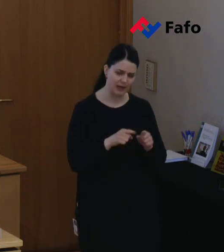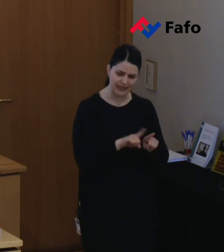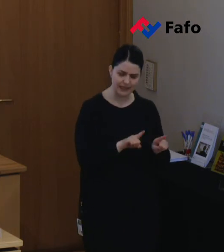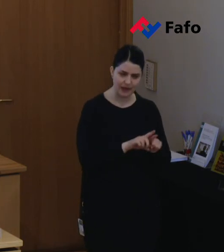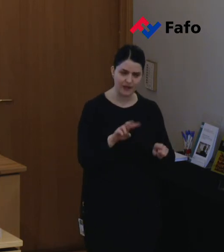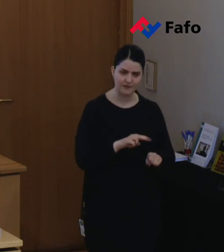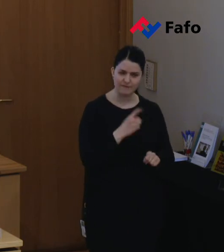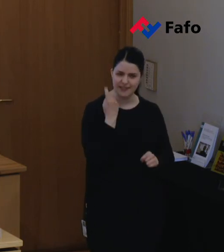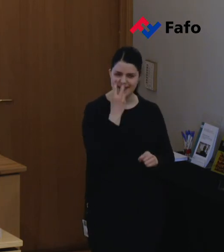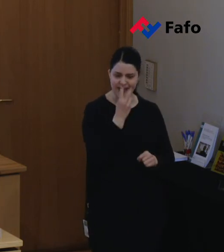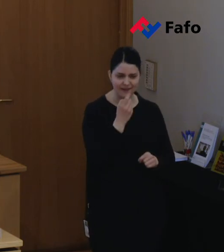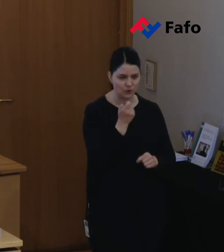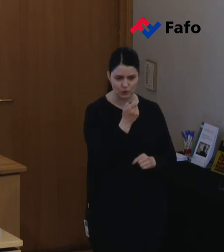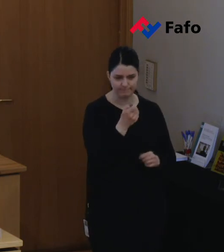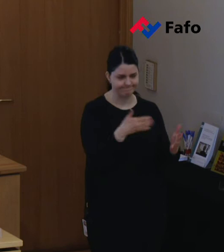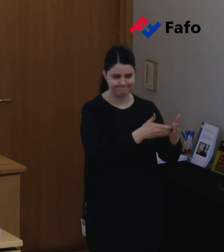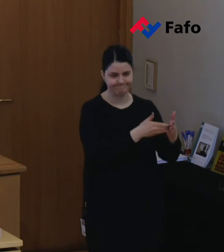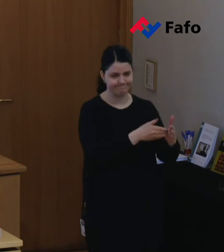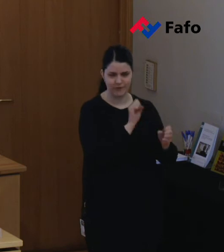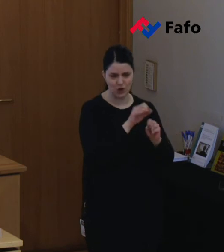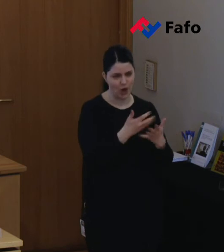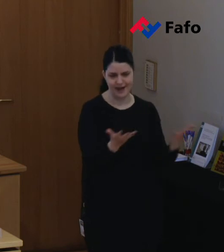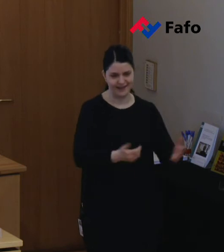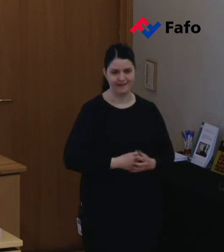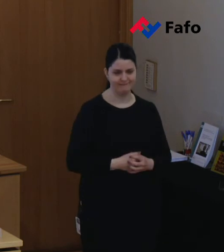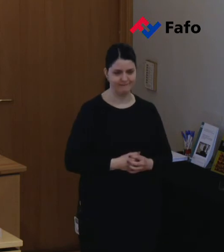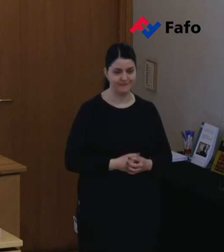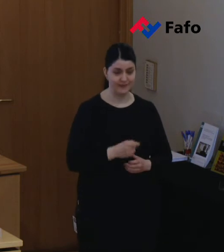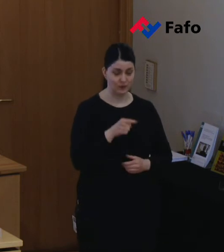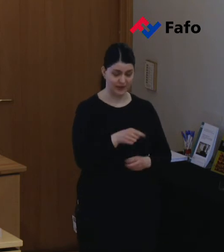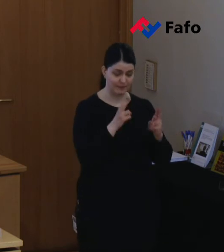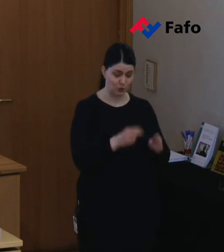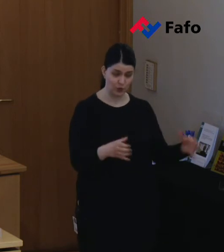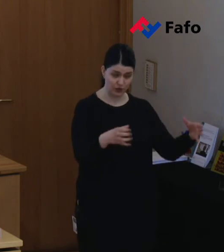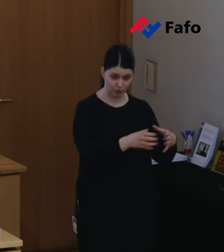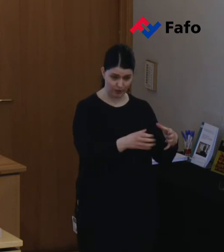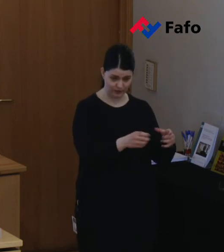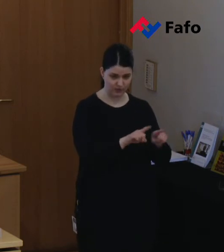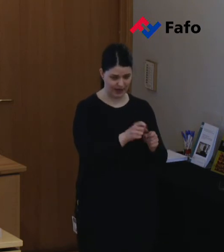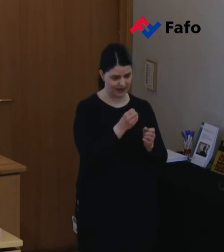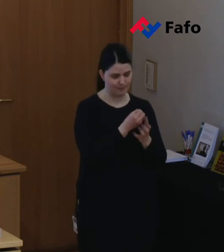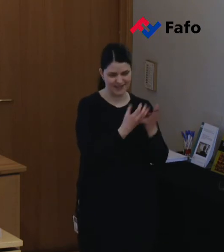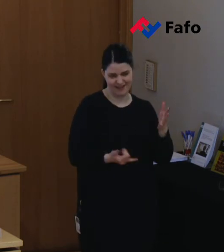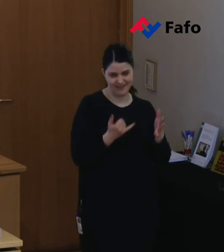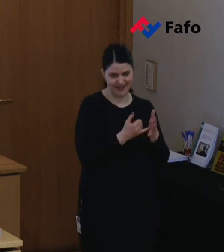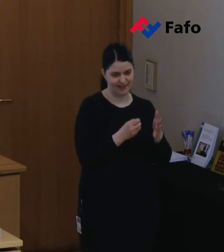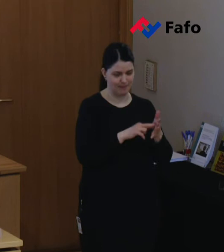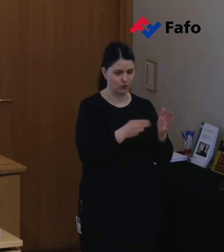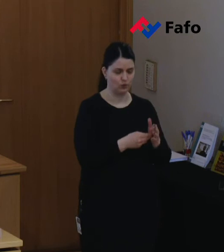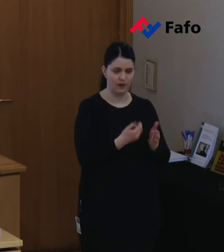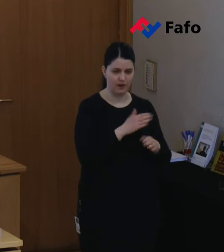noen får ikke dette til. Og det jo denne brukergruppen som beskrevet I metodehåndboken vår